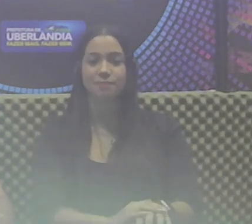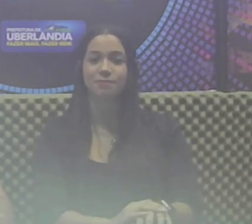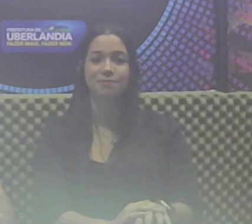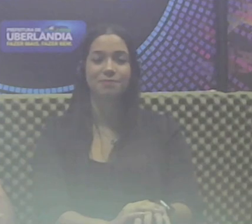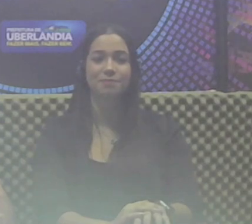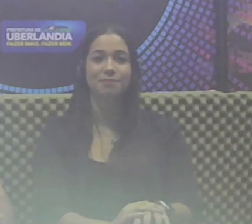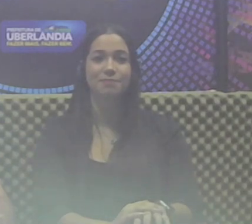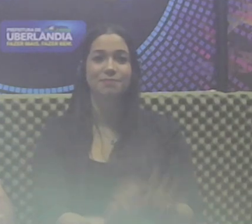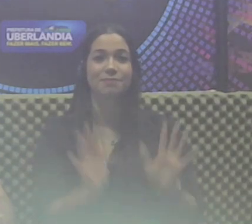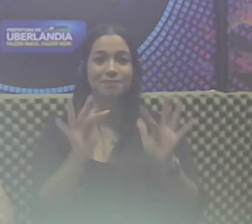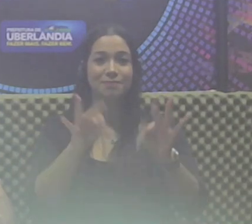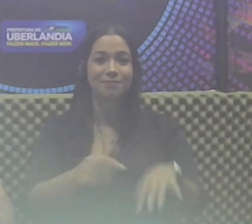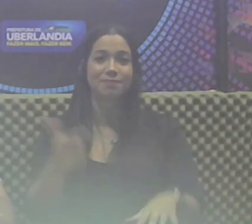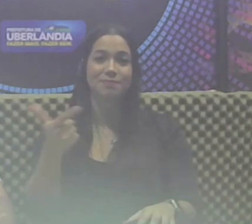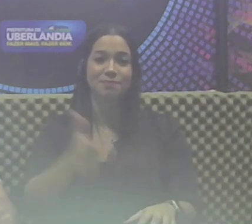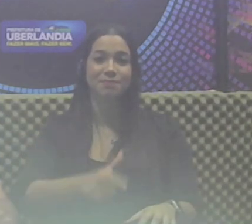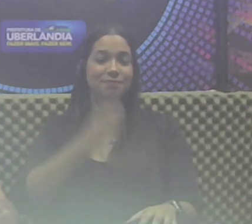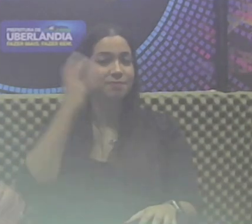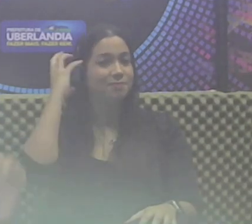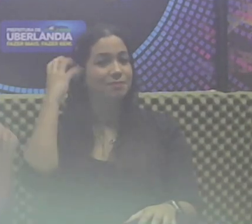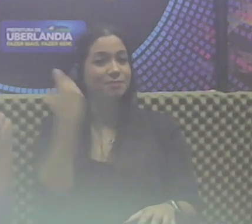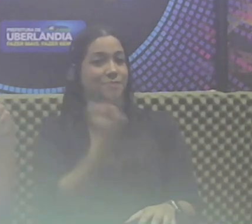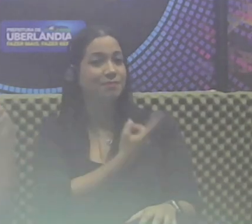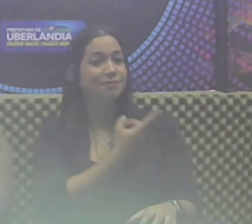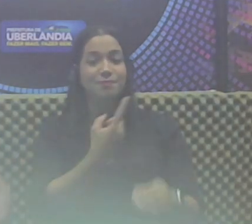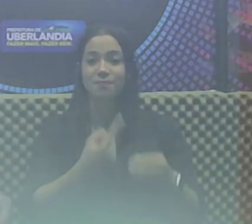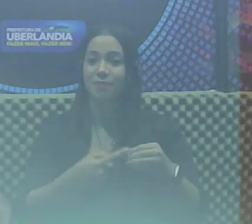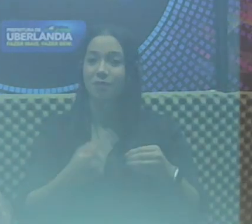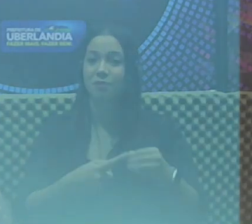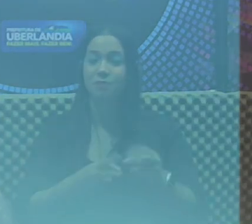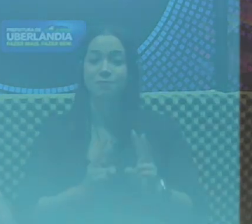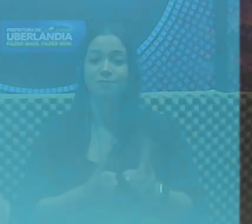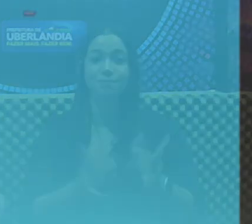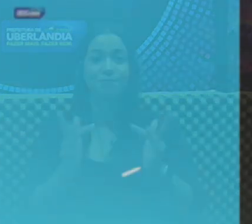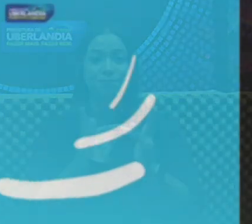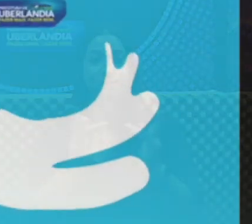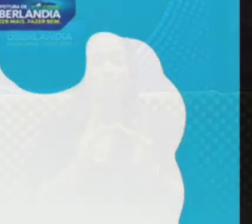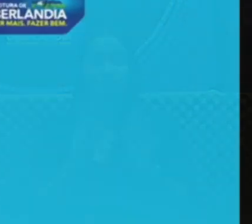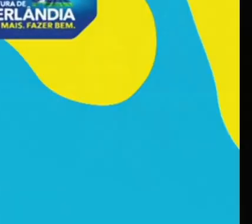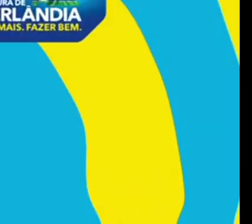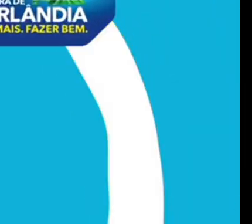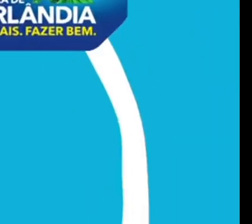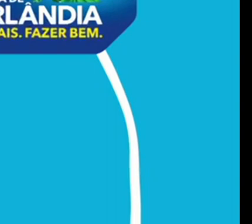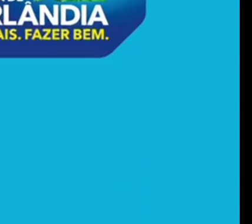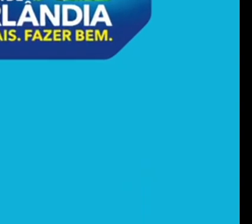próxima. Fica por aqui mais uma edição do programa da Rádio Nossa Cidade.